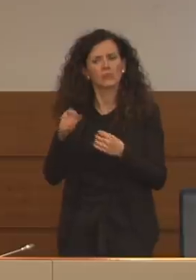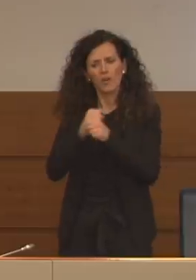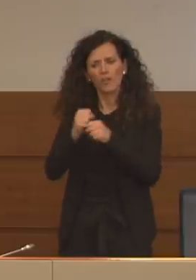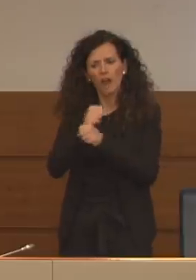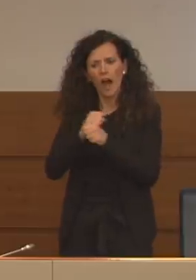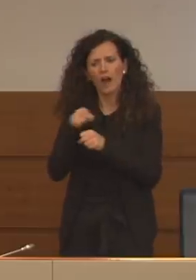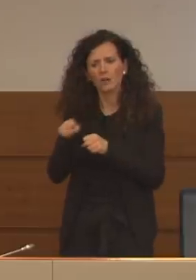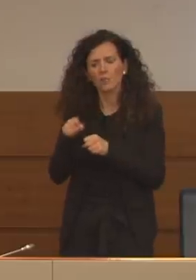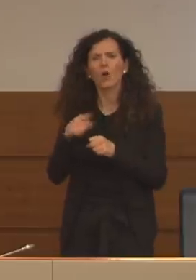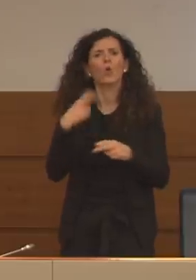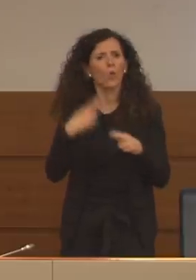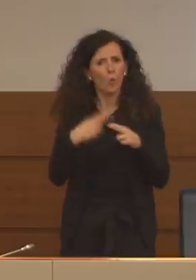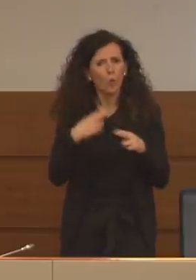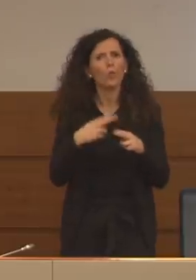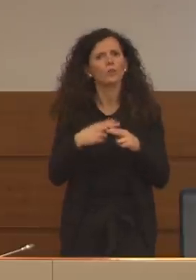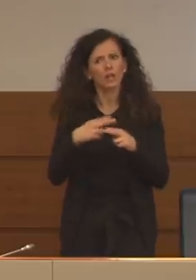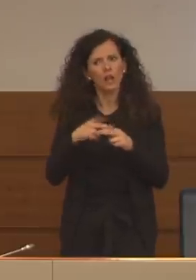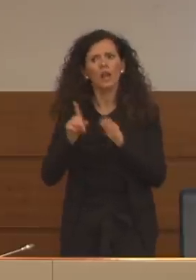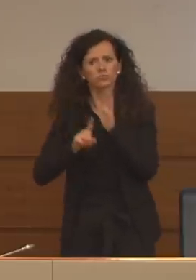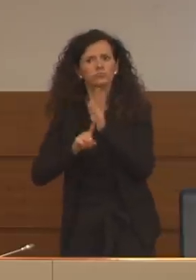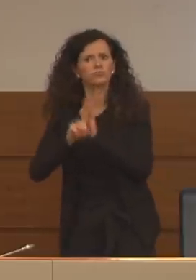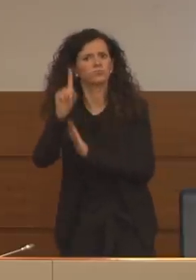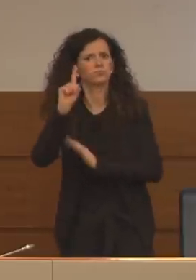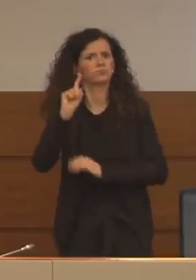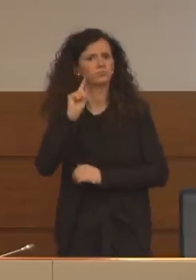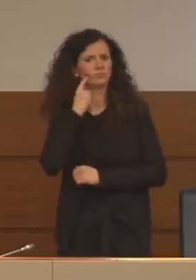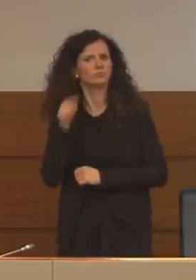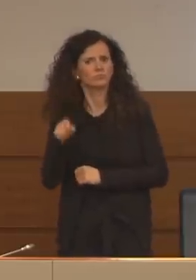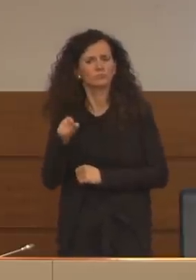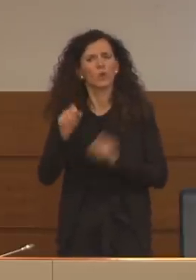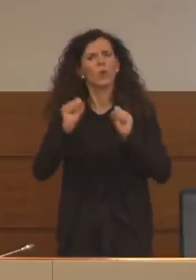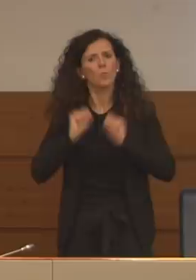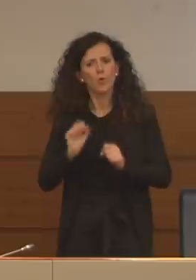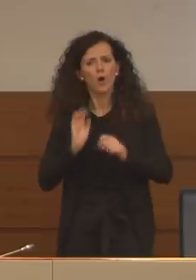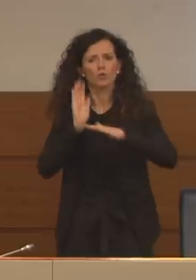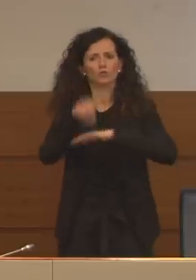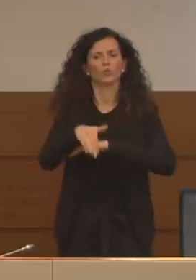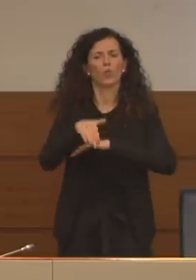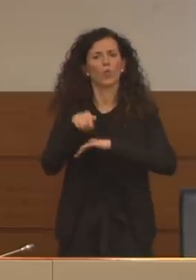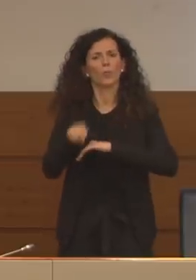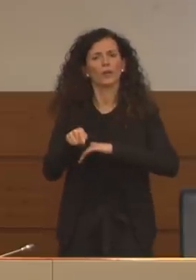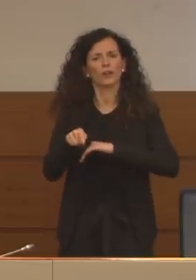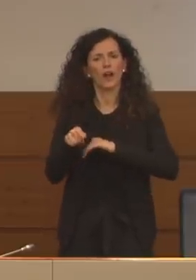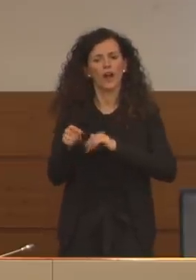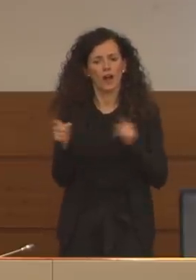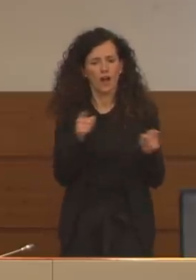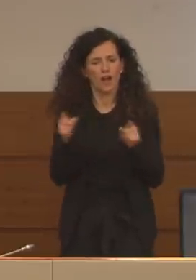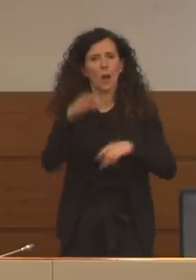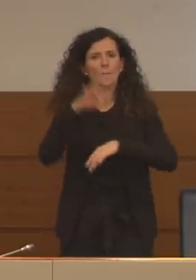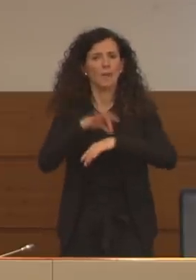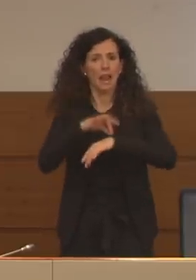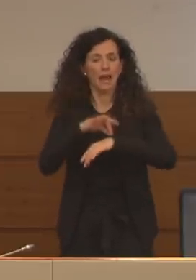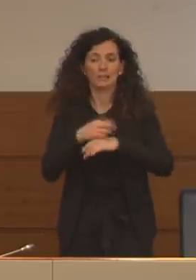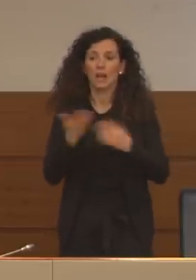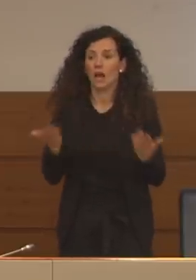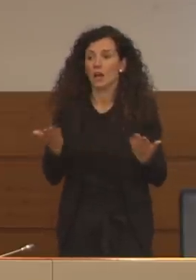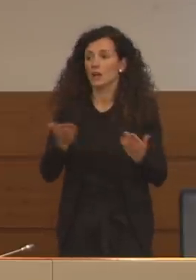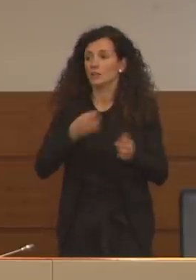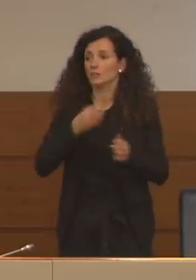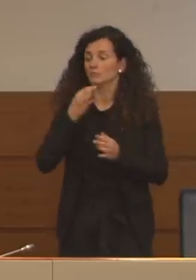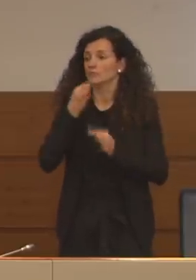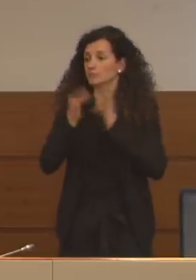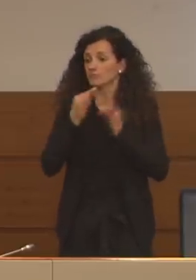e proficuo per superare la fase del della malattia quindi vedremo